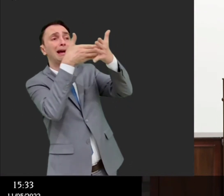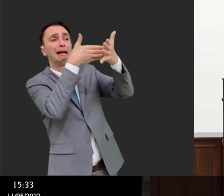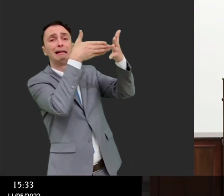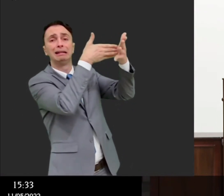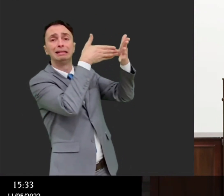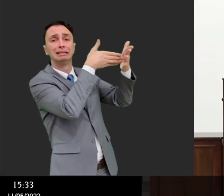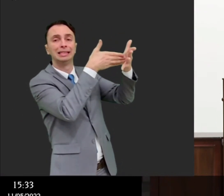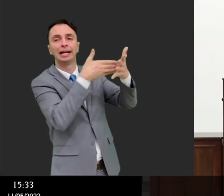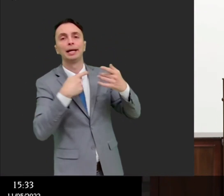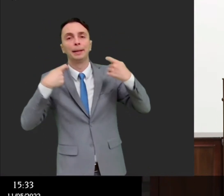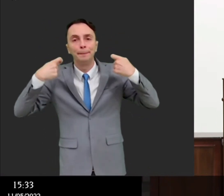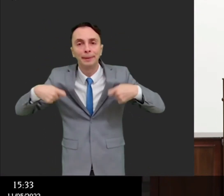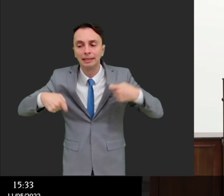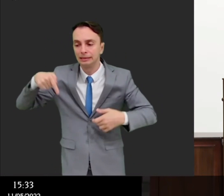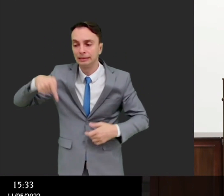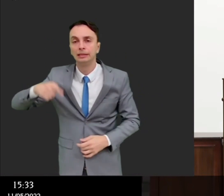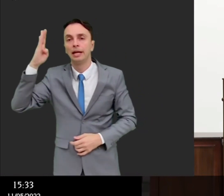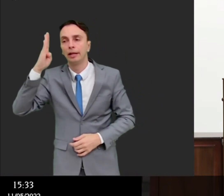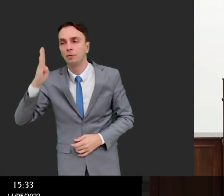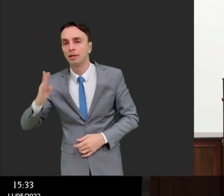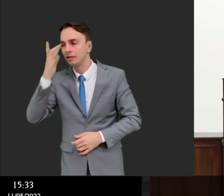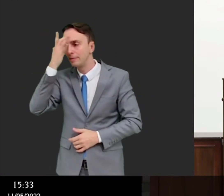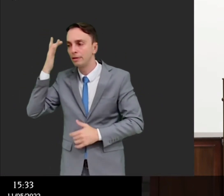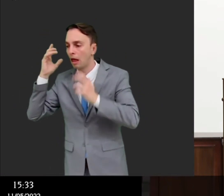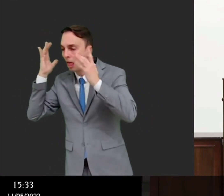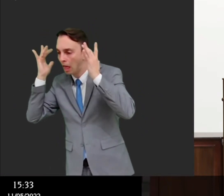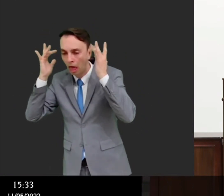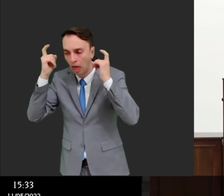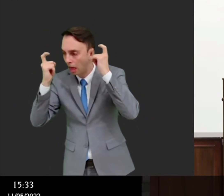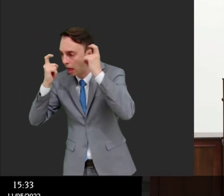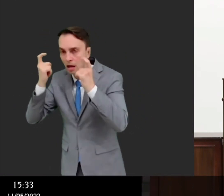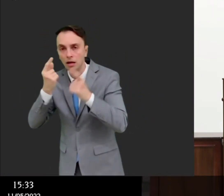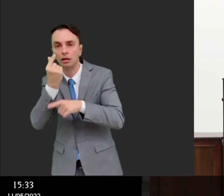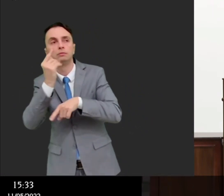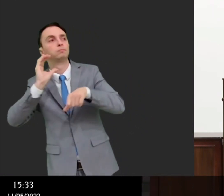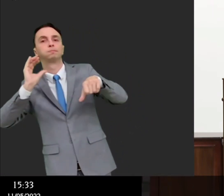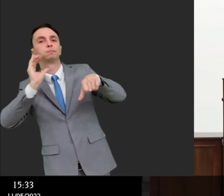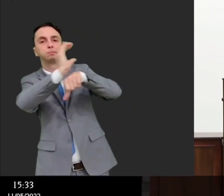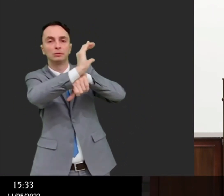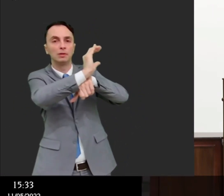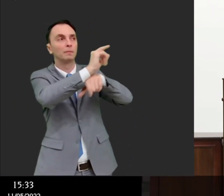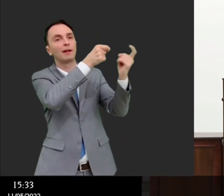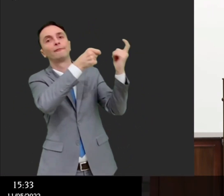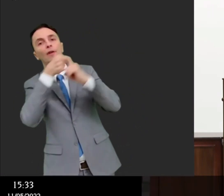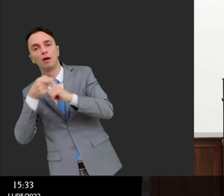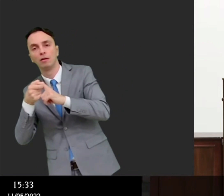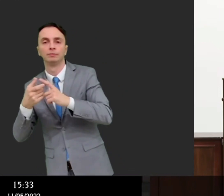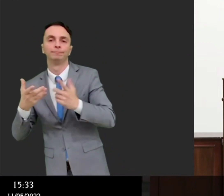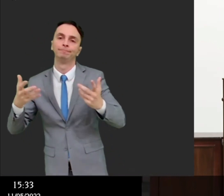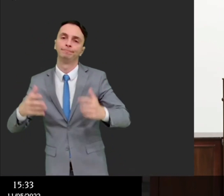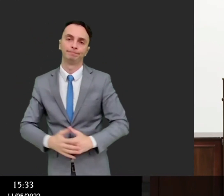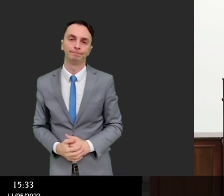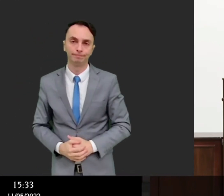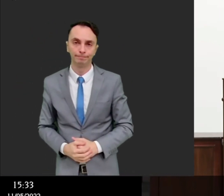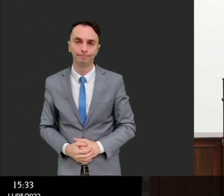Porque não tem com que voltar, vai ficar lá. Não tem jeito. Então é recambiar de volta. E